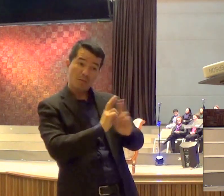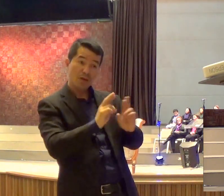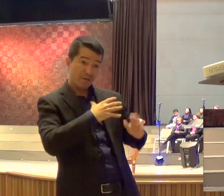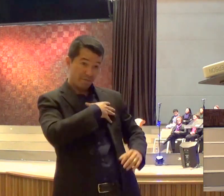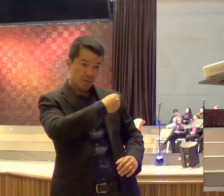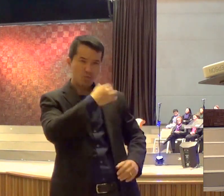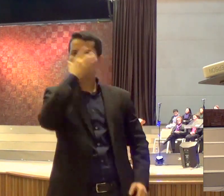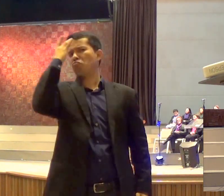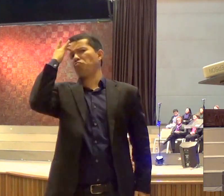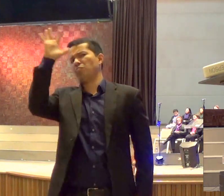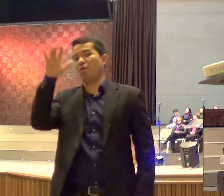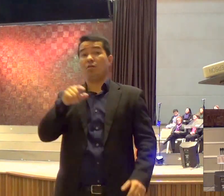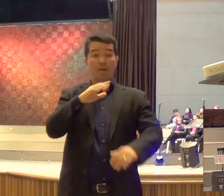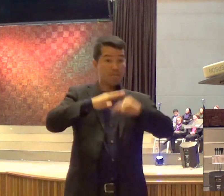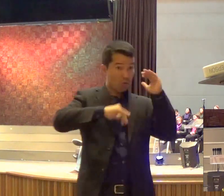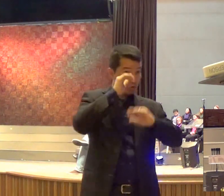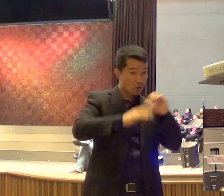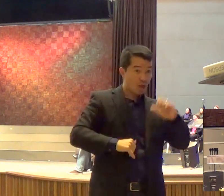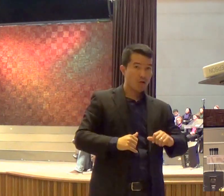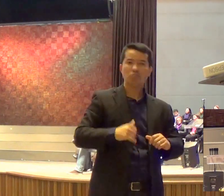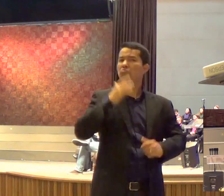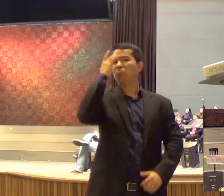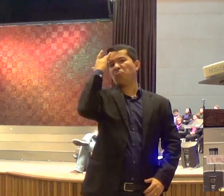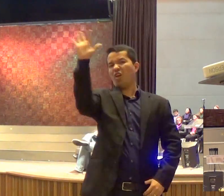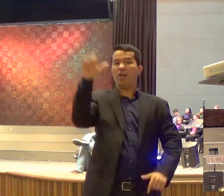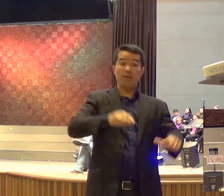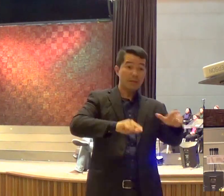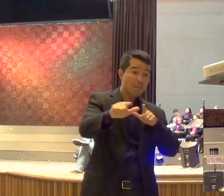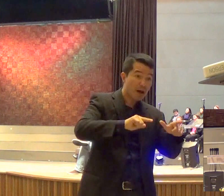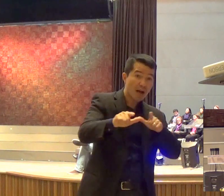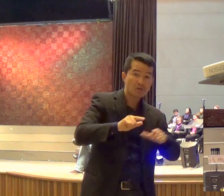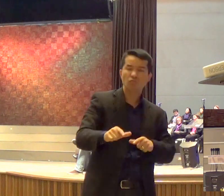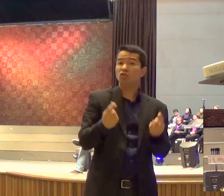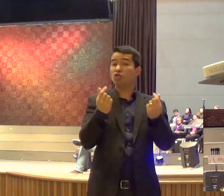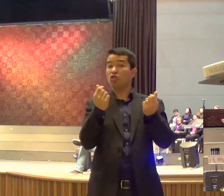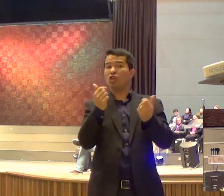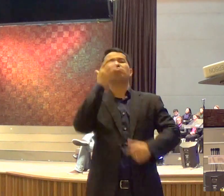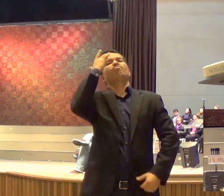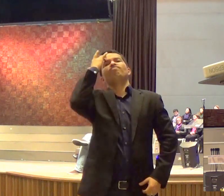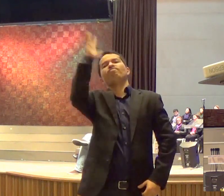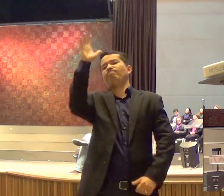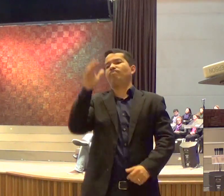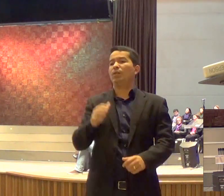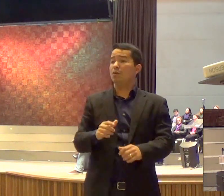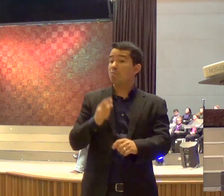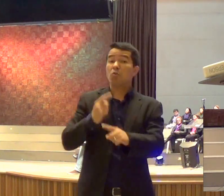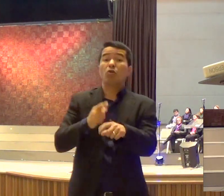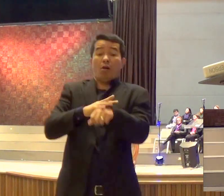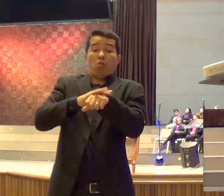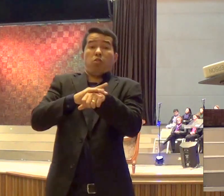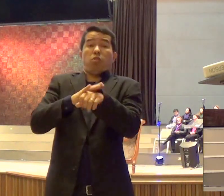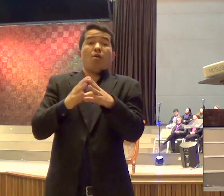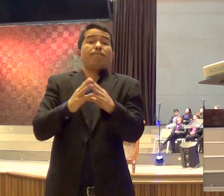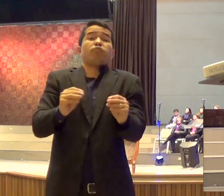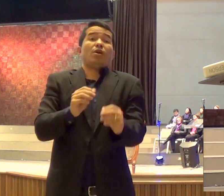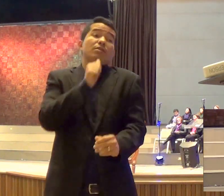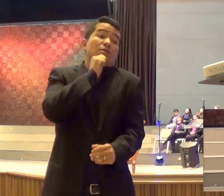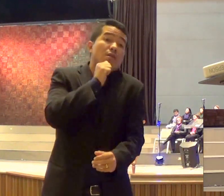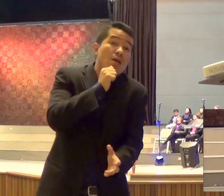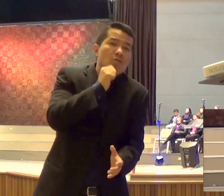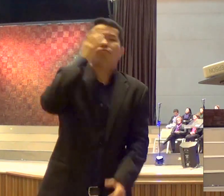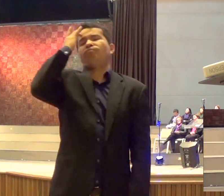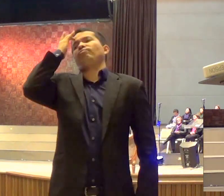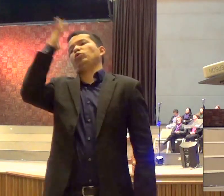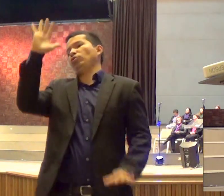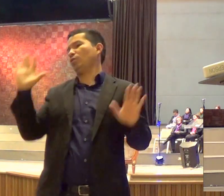profissional eu não tenho todas as respostas porque a cura ainda não chegou porque a porta ainda não se